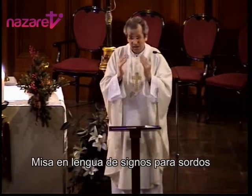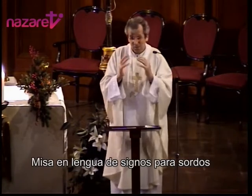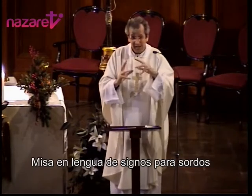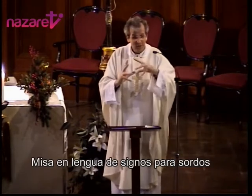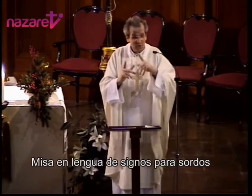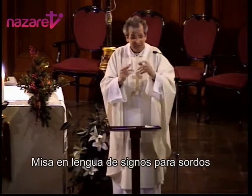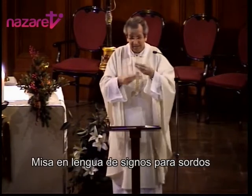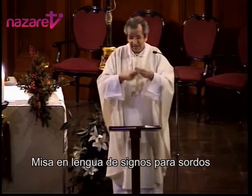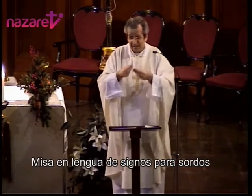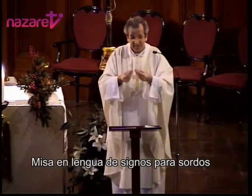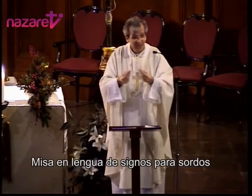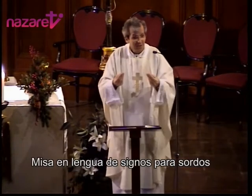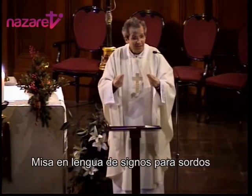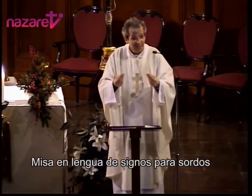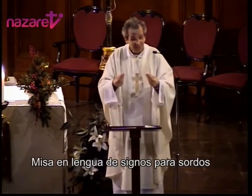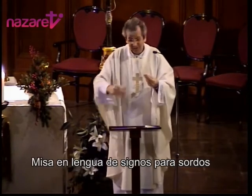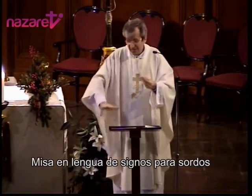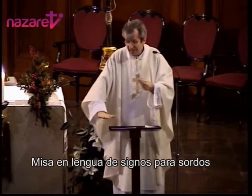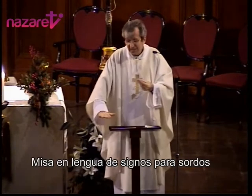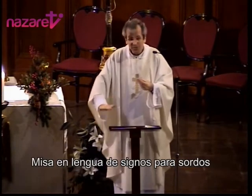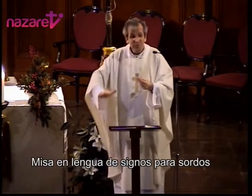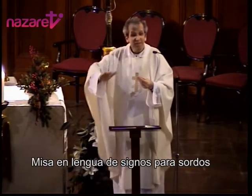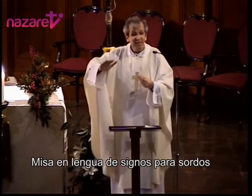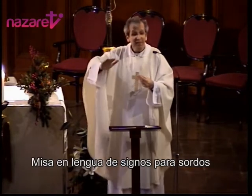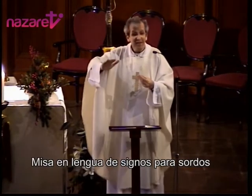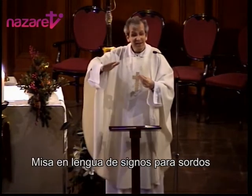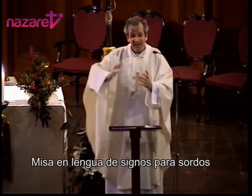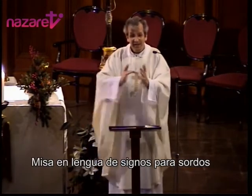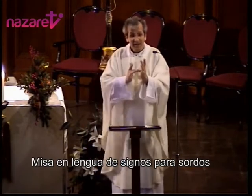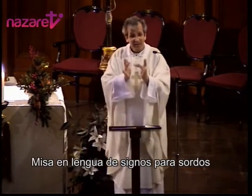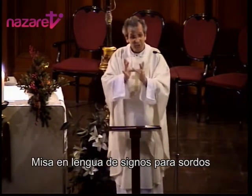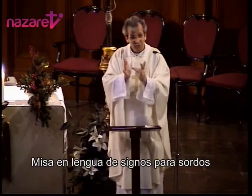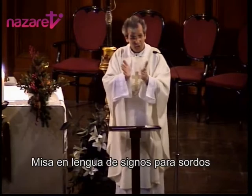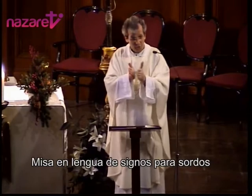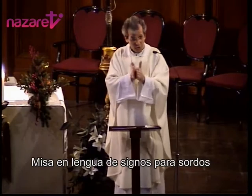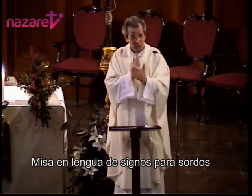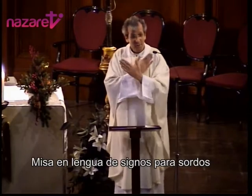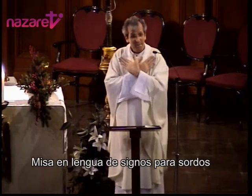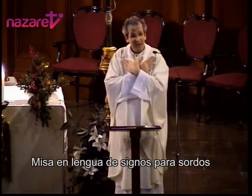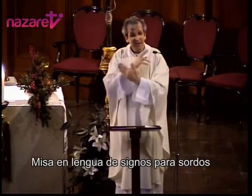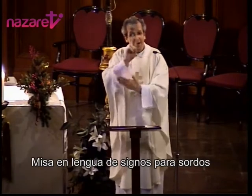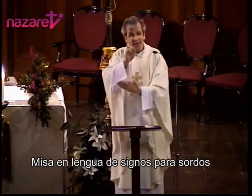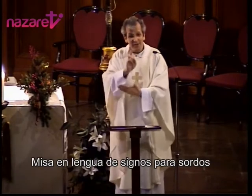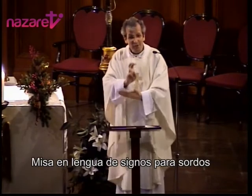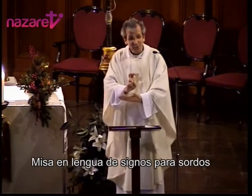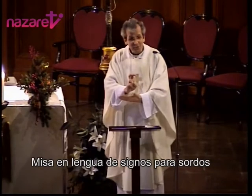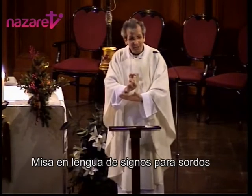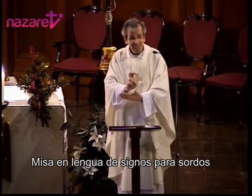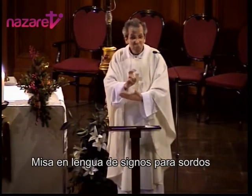hay noticias de lo que hizo. Desde su infancia, Jesús con María y con José.